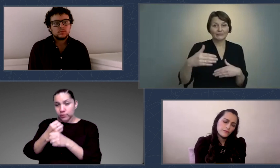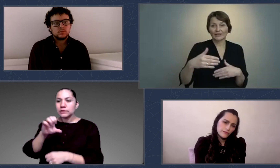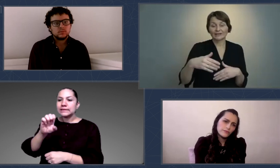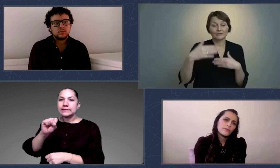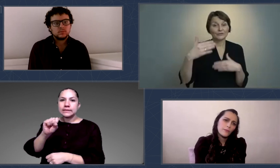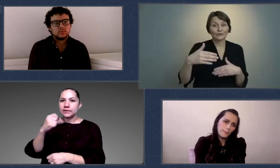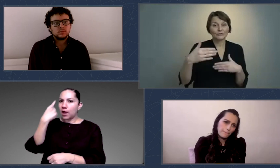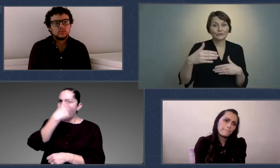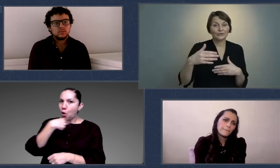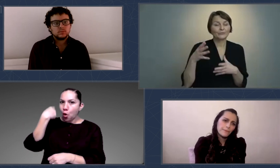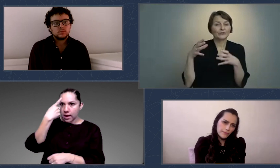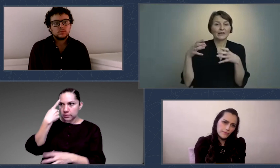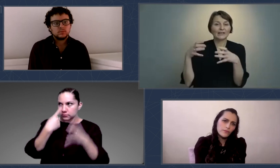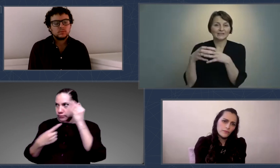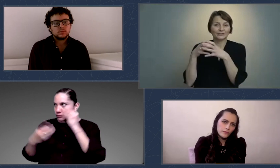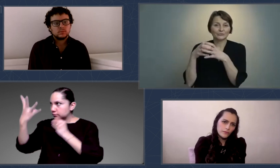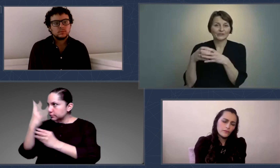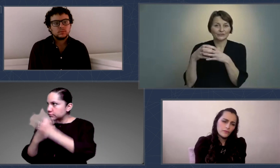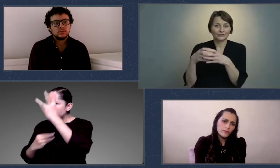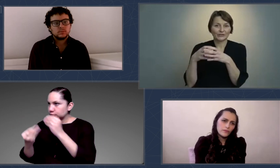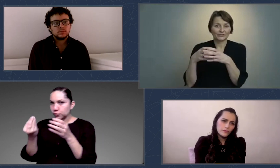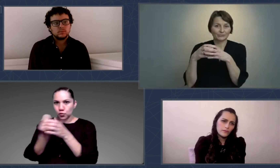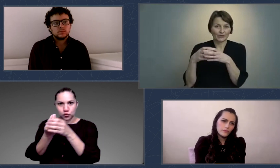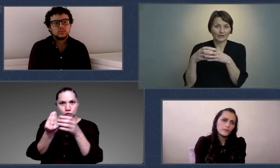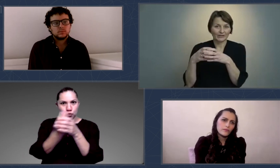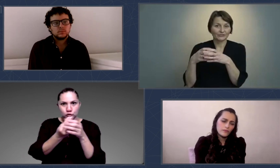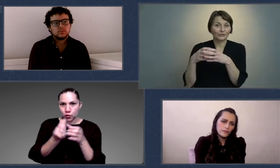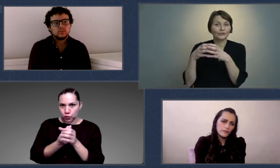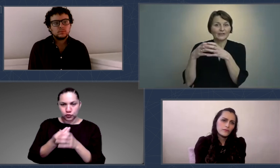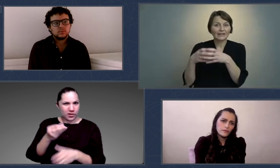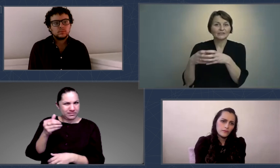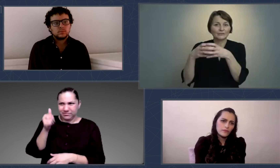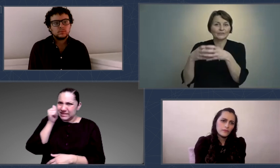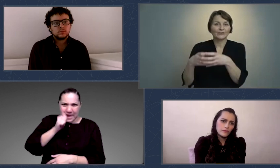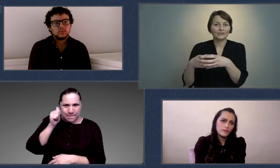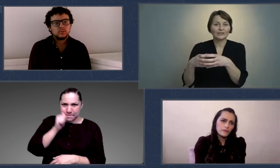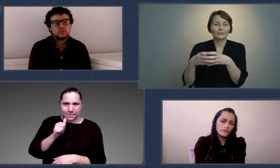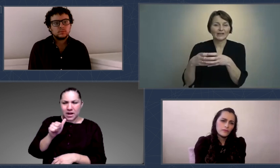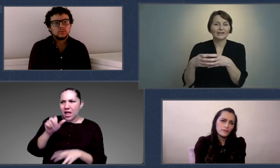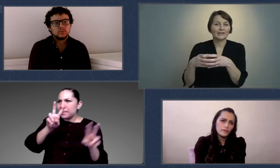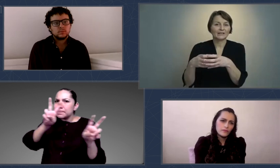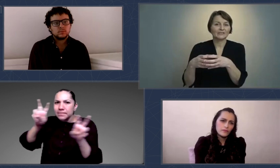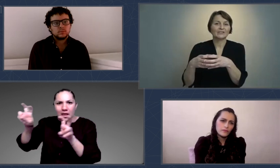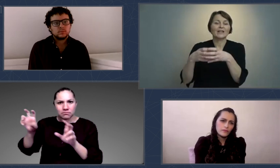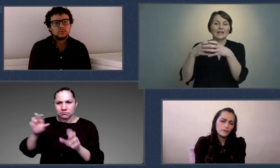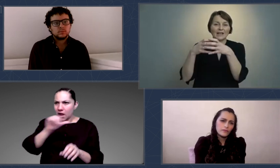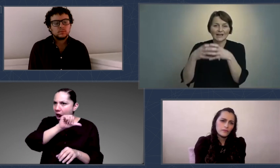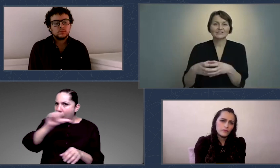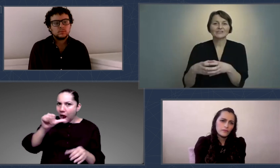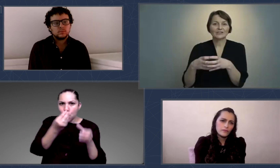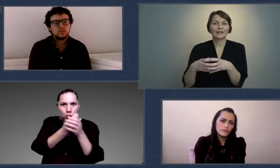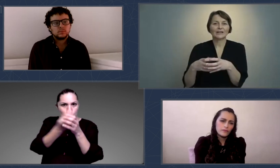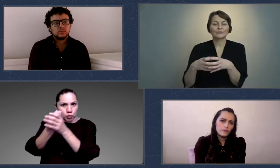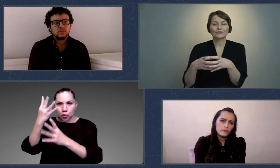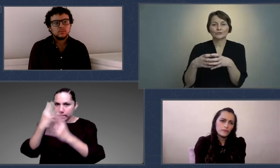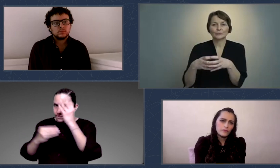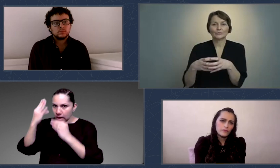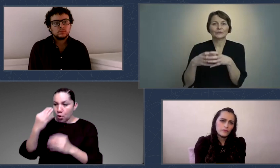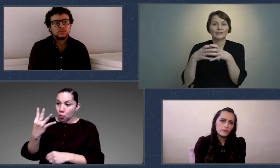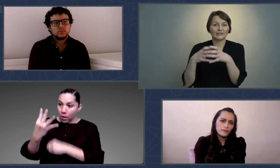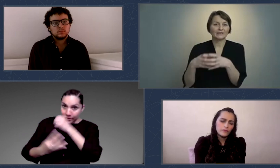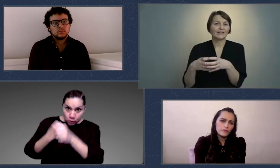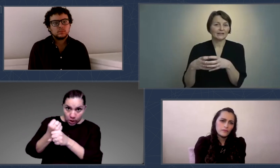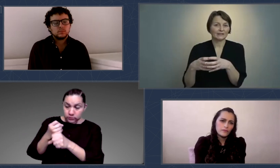teniendo capacitación, entrenamiento continuo, todo. Entonces, son cosas que hay que hacer durante 4 años. Si al cabo